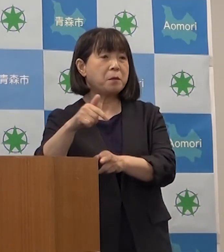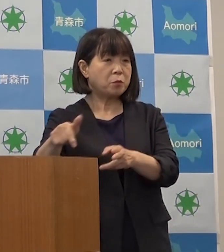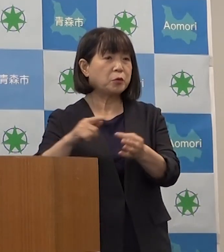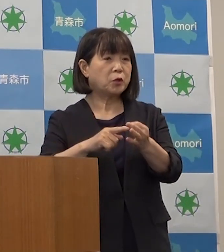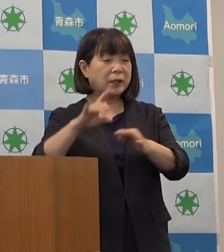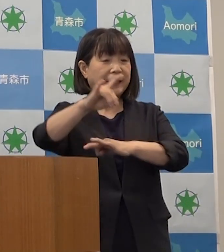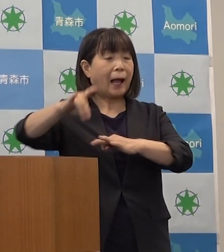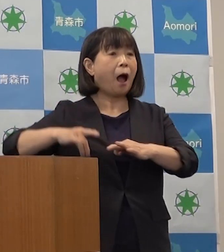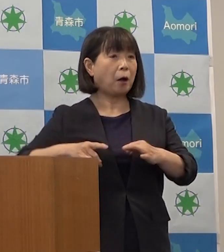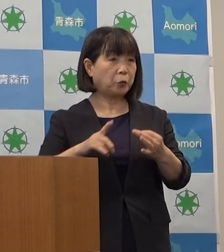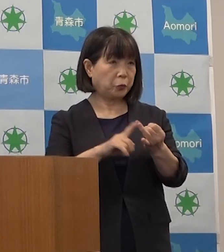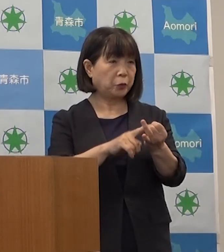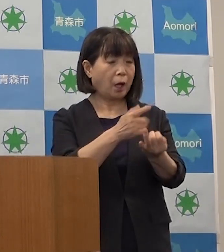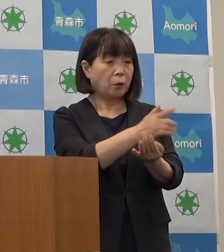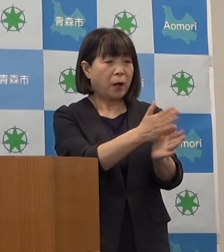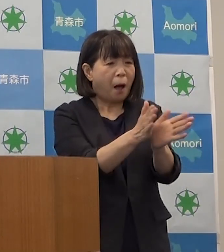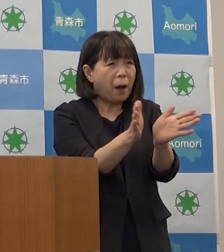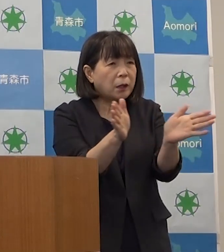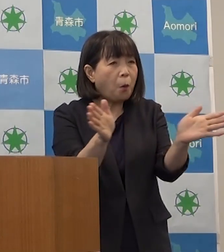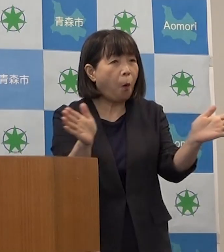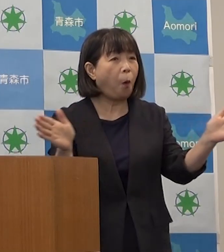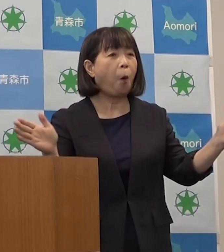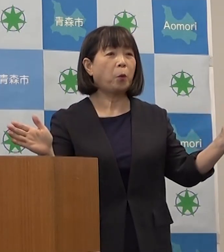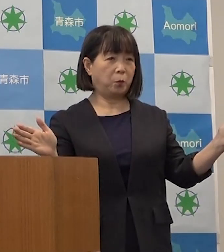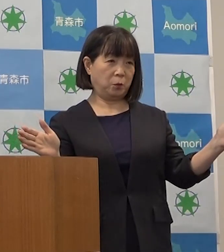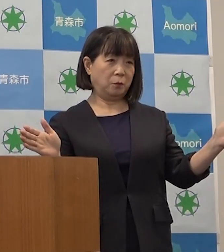の関係ですとか、幅広く